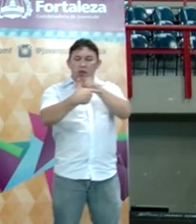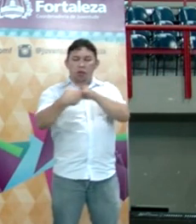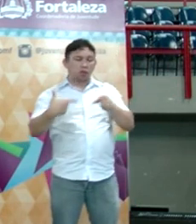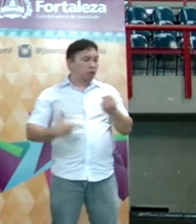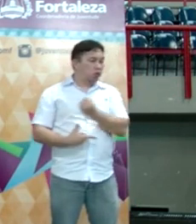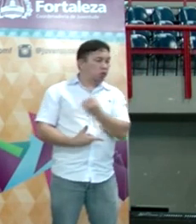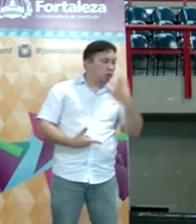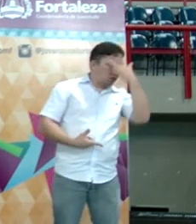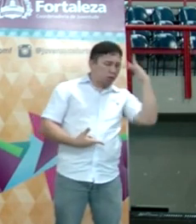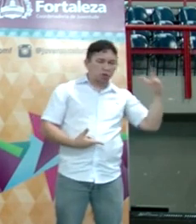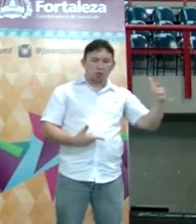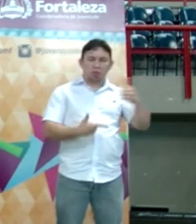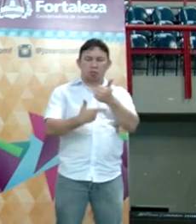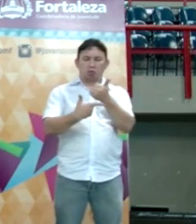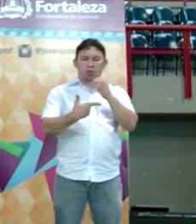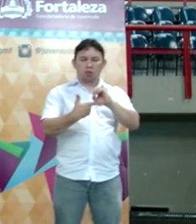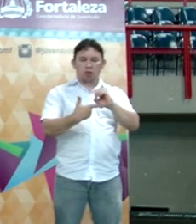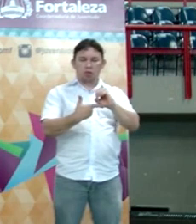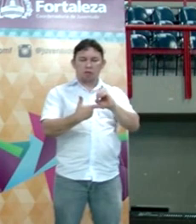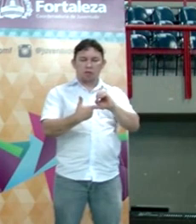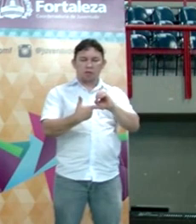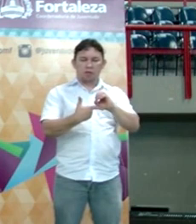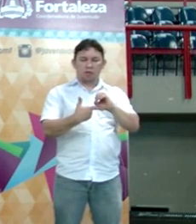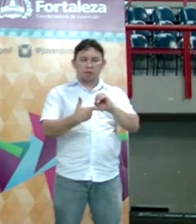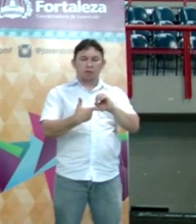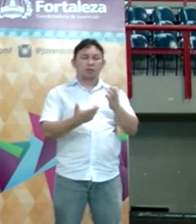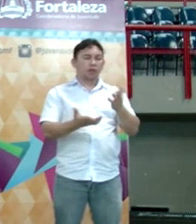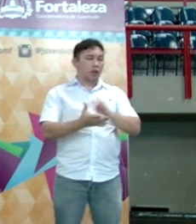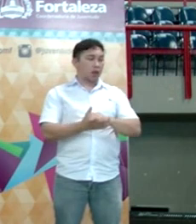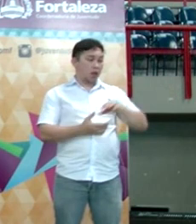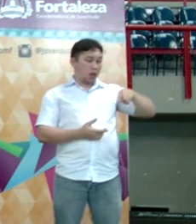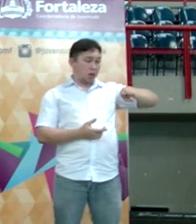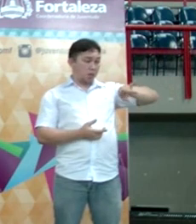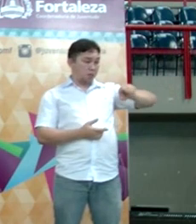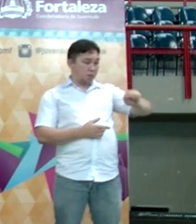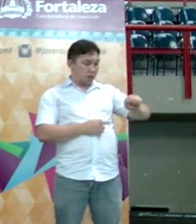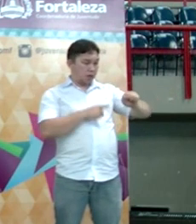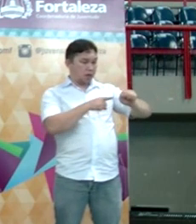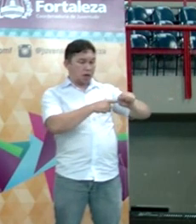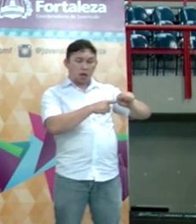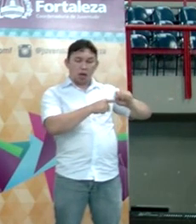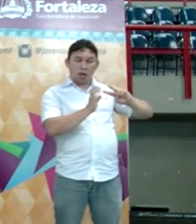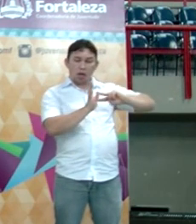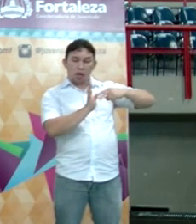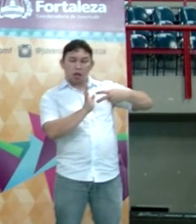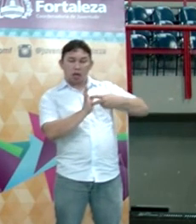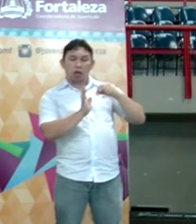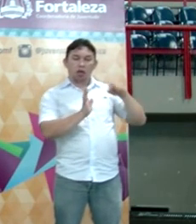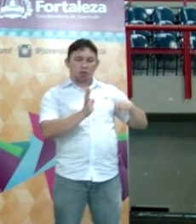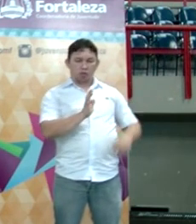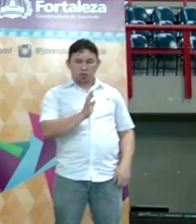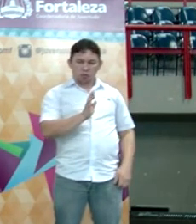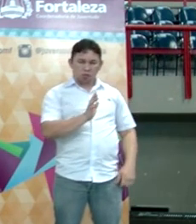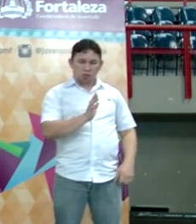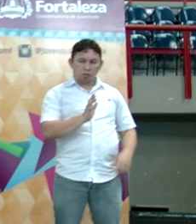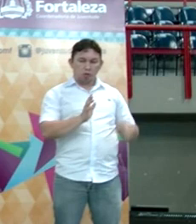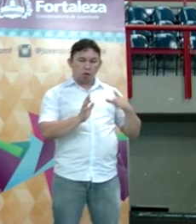que é a quantidade de pessoas que tem, né? Então, qual é a ideia da média? A média, pessoal, ela serve para representar um ponto de equilíbrio